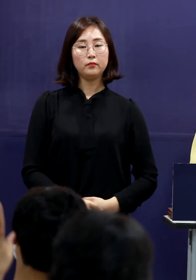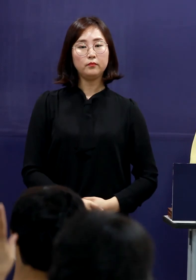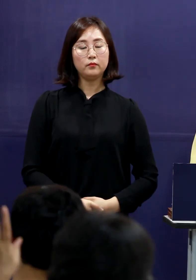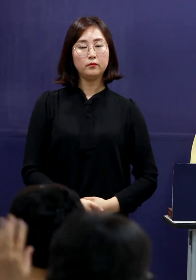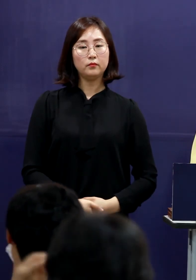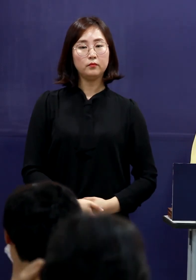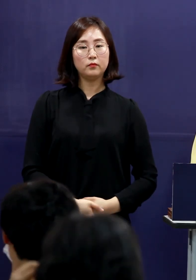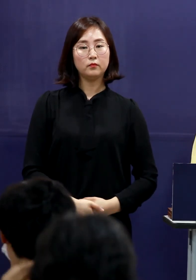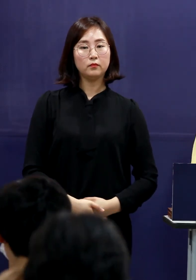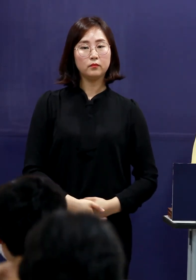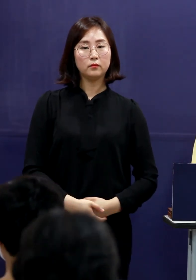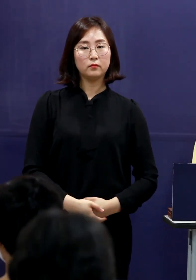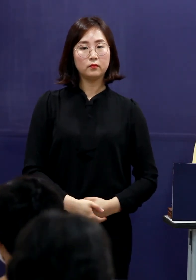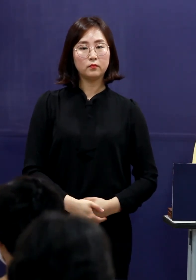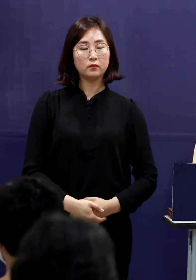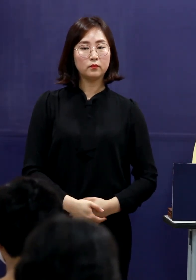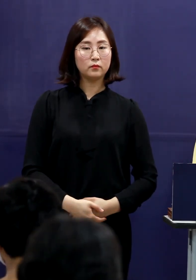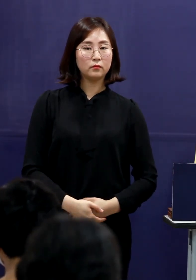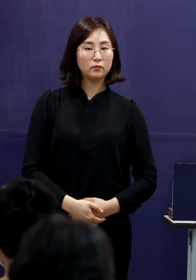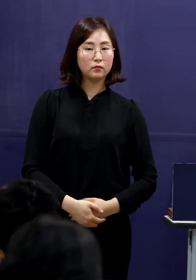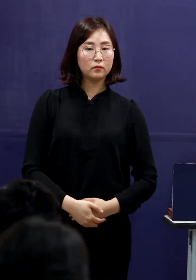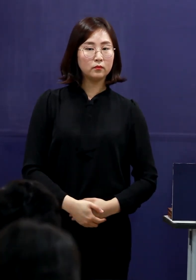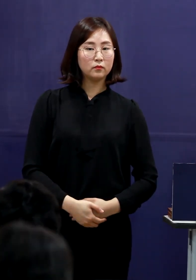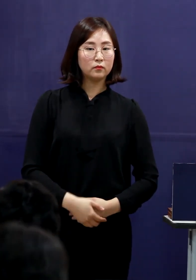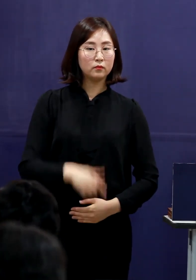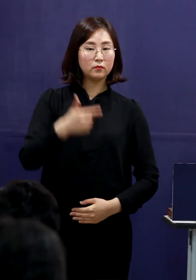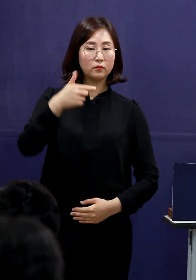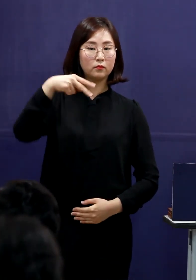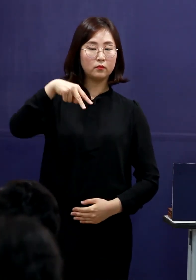예, 뉴스.